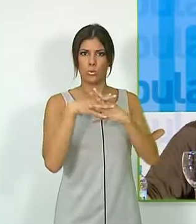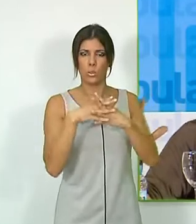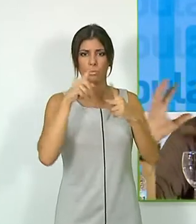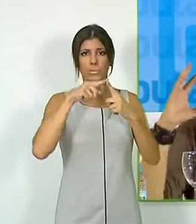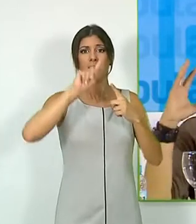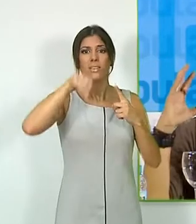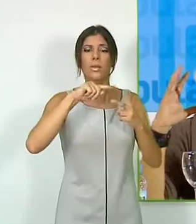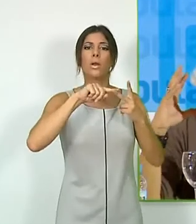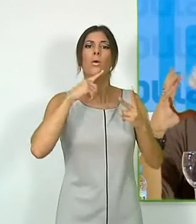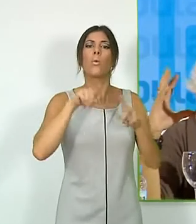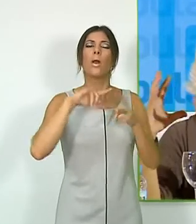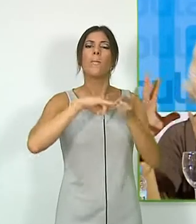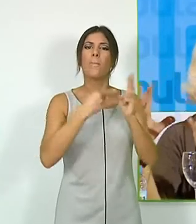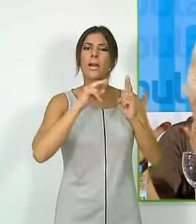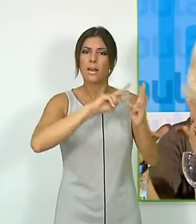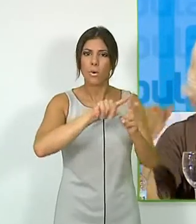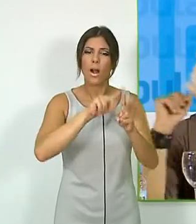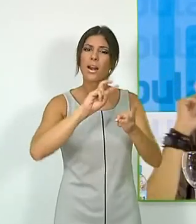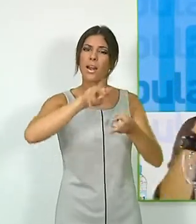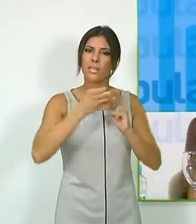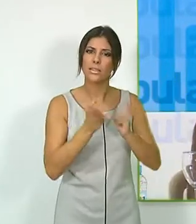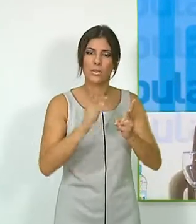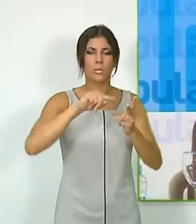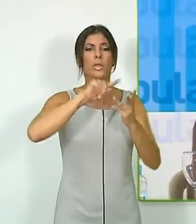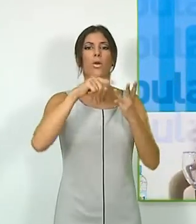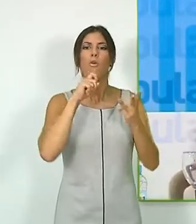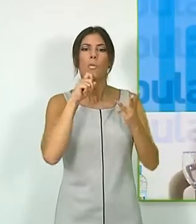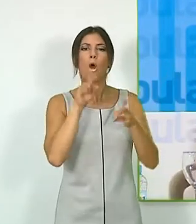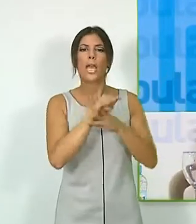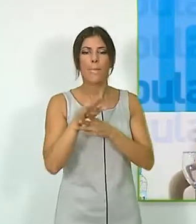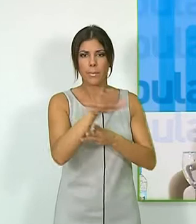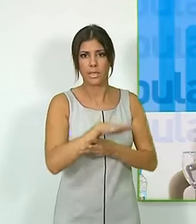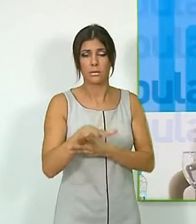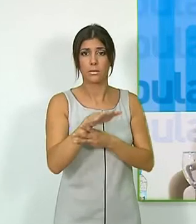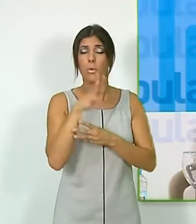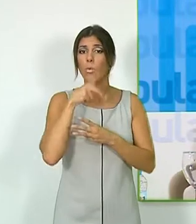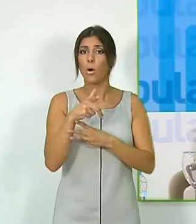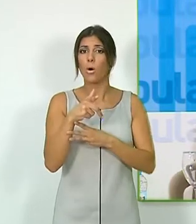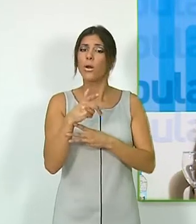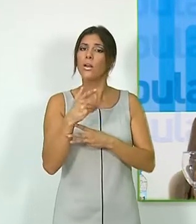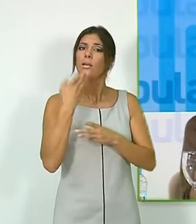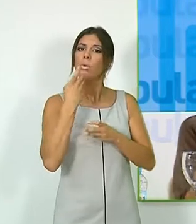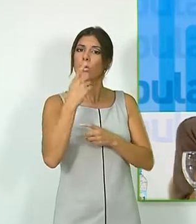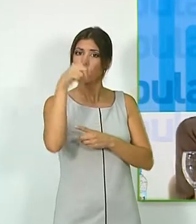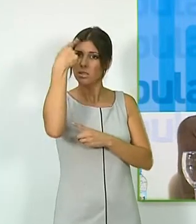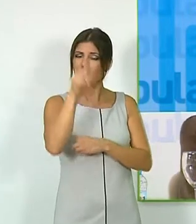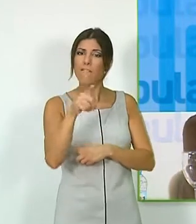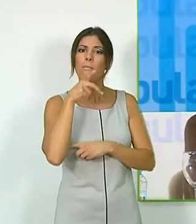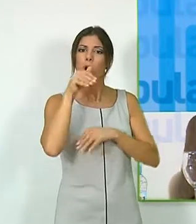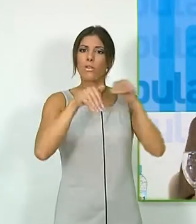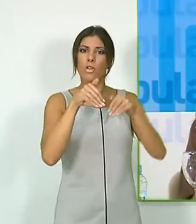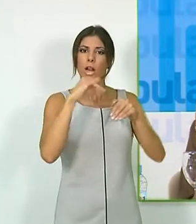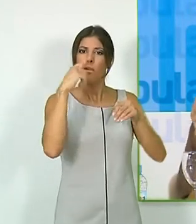infraestructuras, como tiene que tener un plan de rehabilitación y tiene que tener un plan de equipamientos. Porque una legislatura